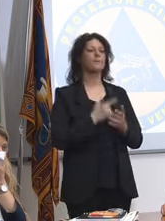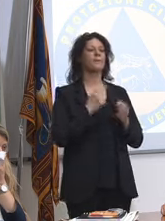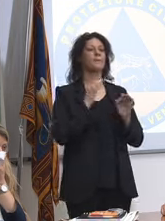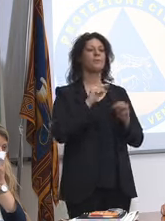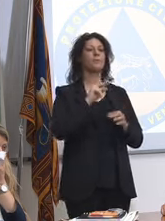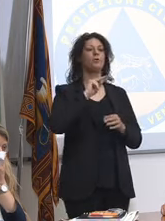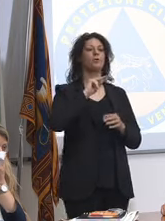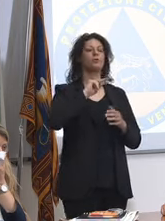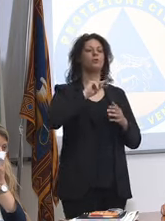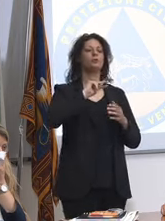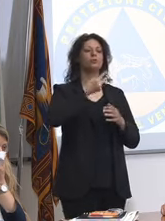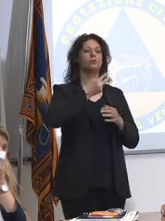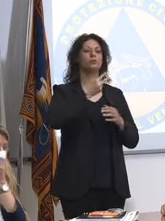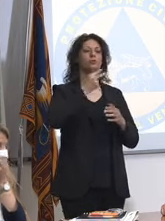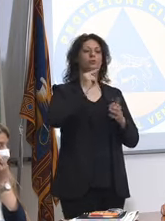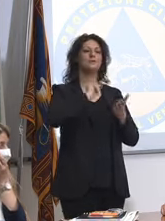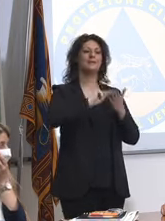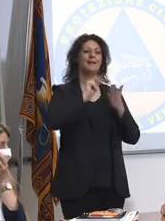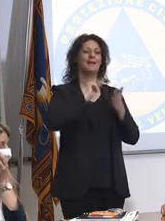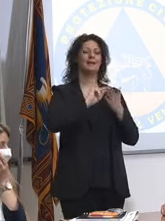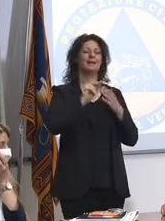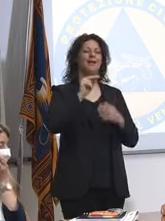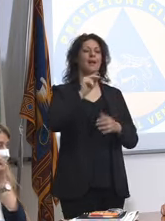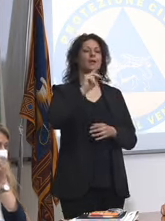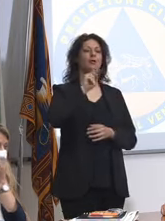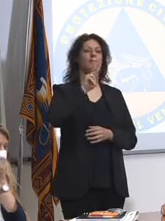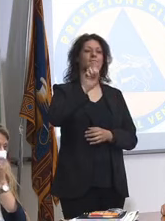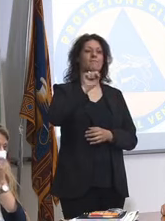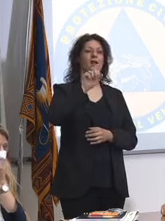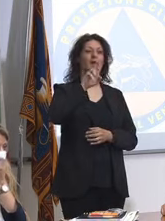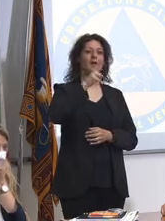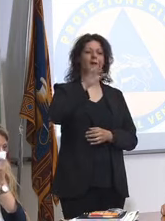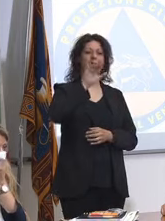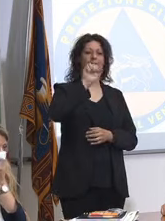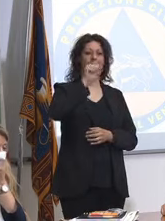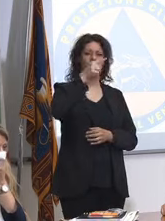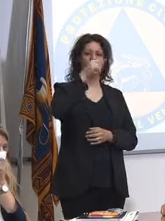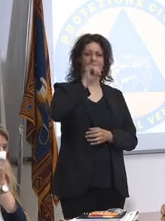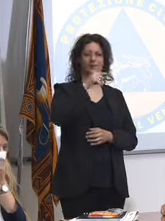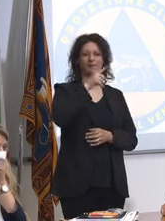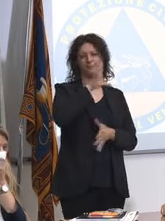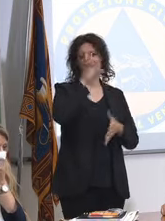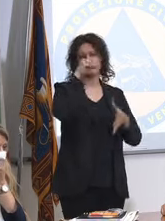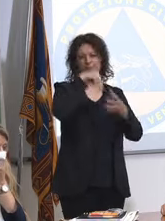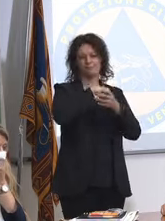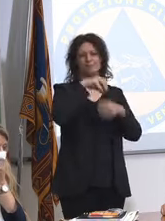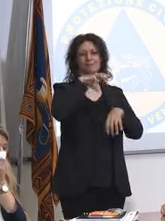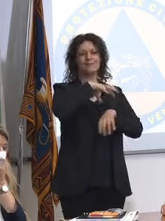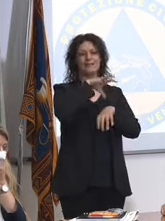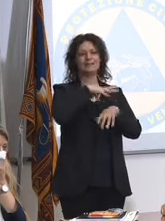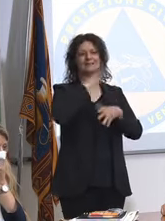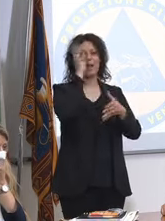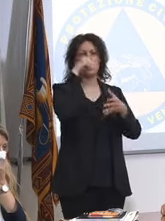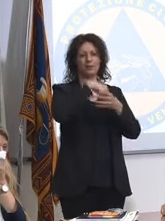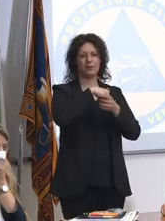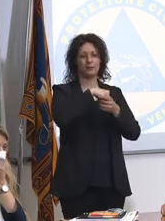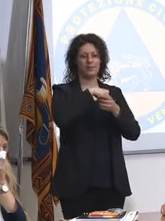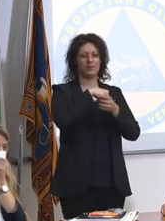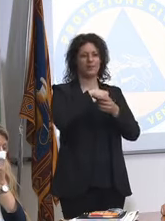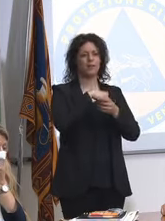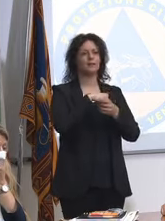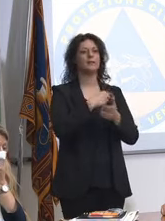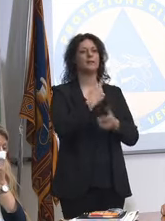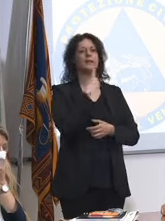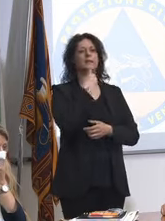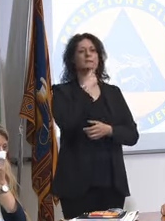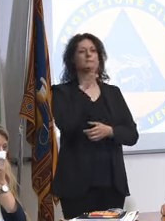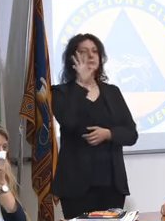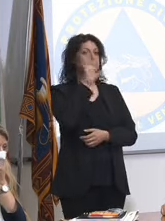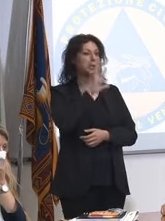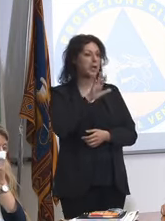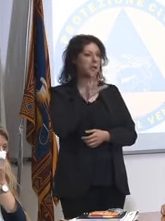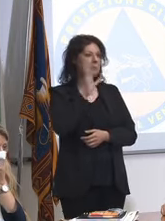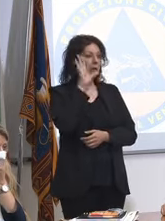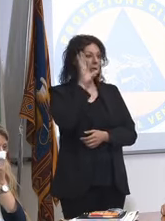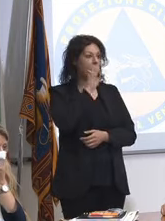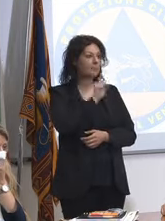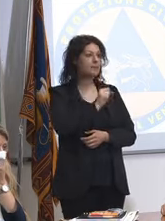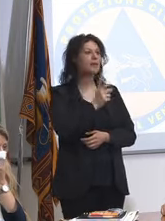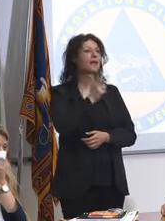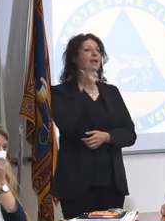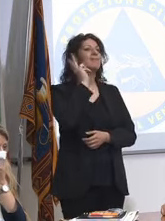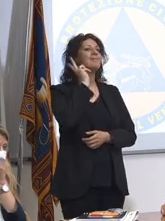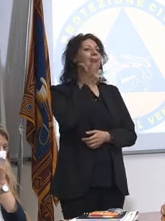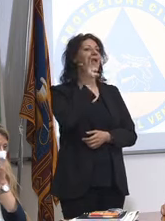che parla a nome del Ministero degli Interni in questa fase, per quello che ho sentito che mi risulta, è che il 13 settembre sia una data